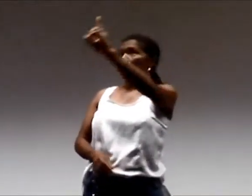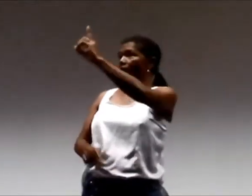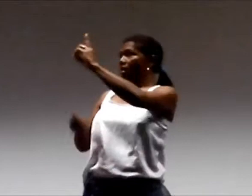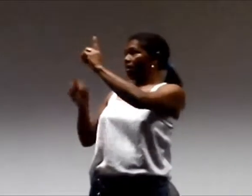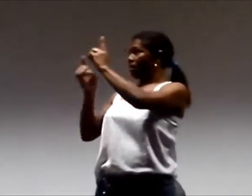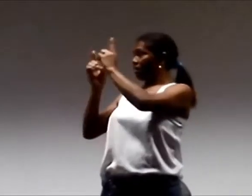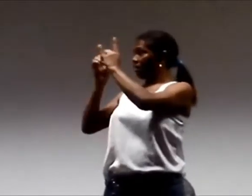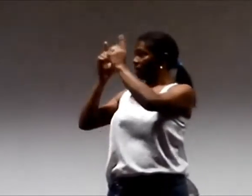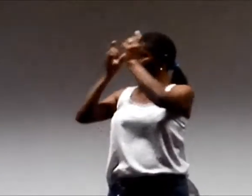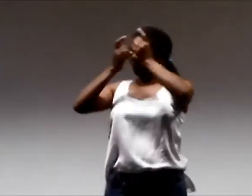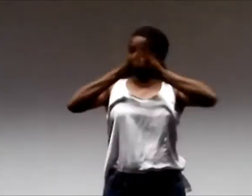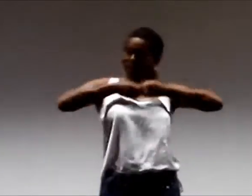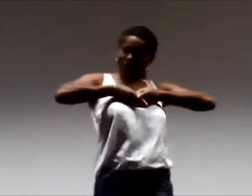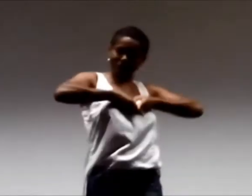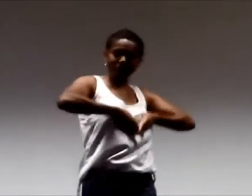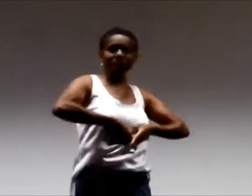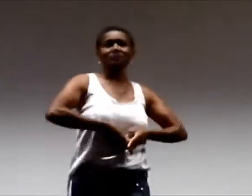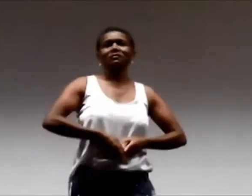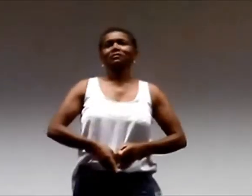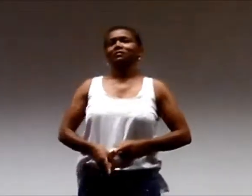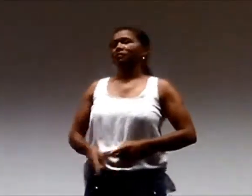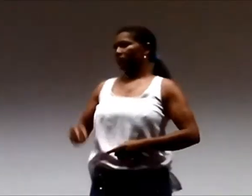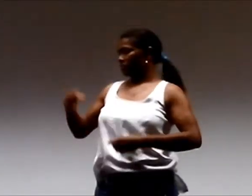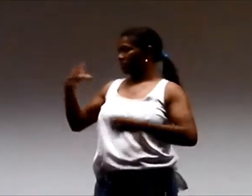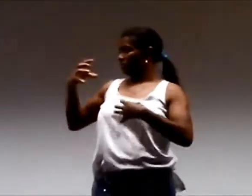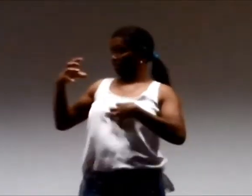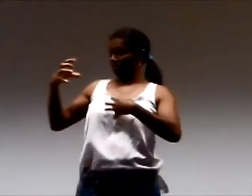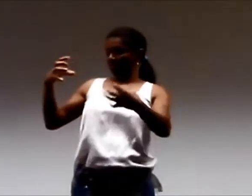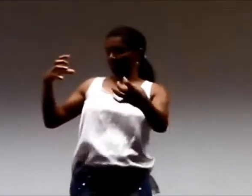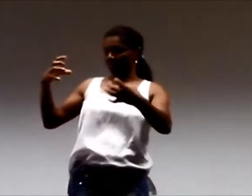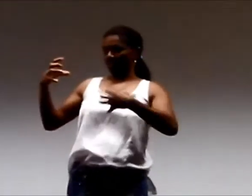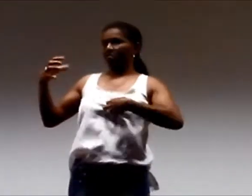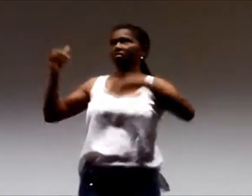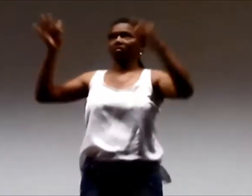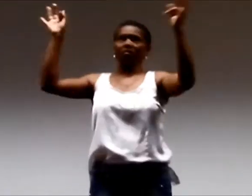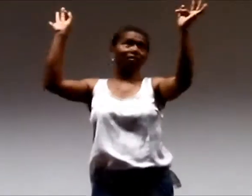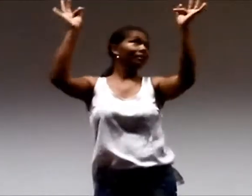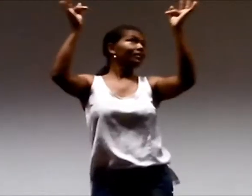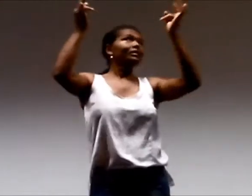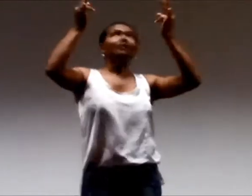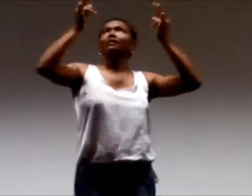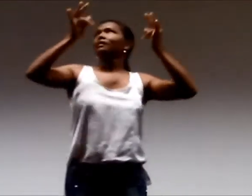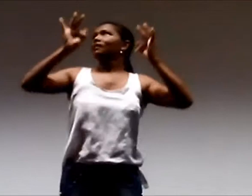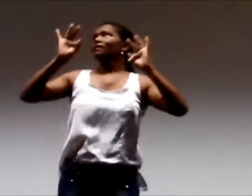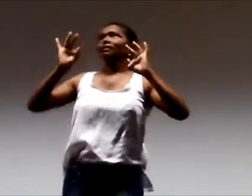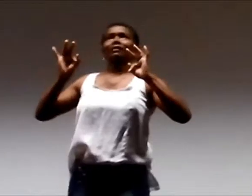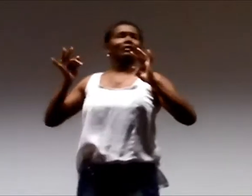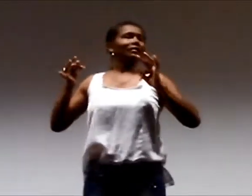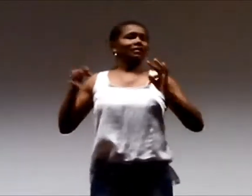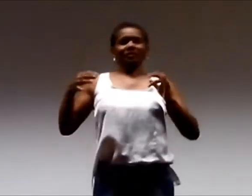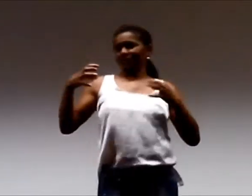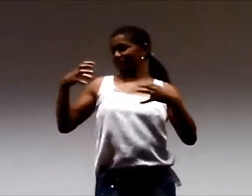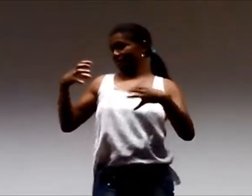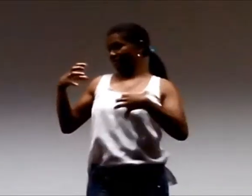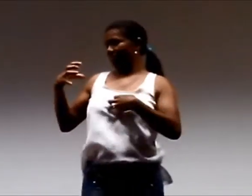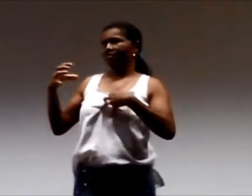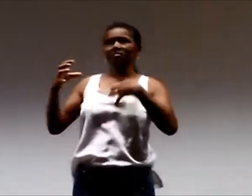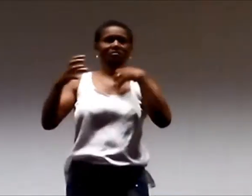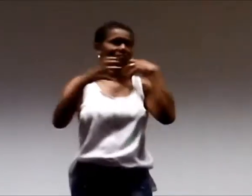Agora você chegou. Você que me faz feliz. Você que